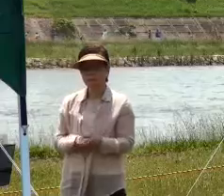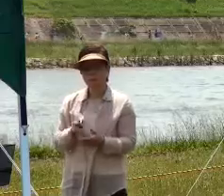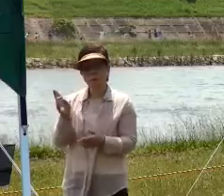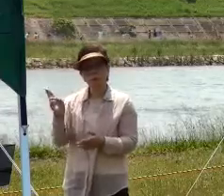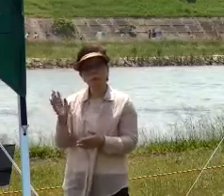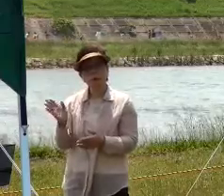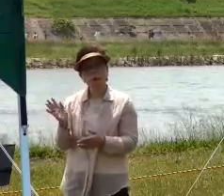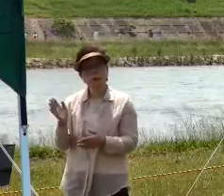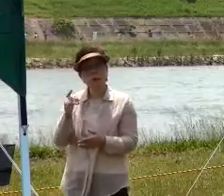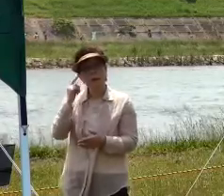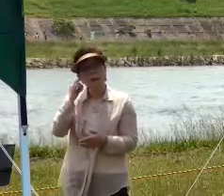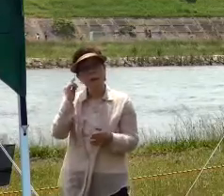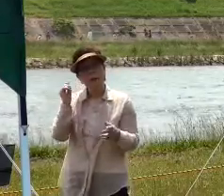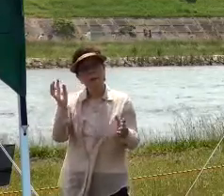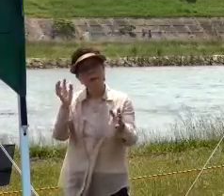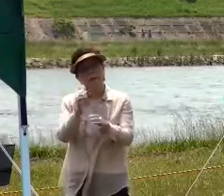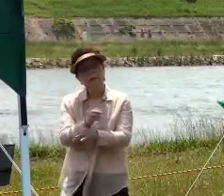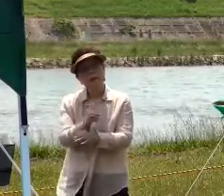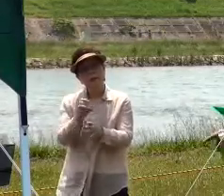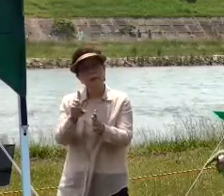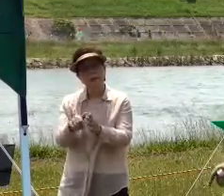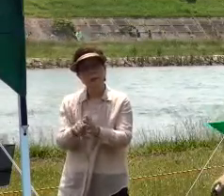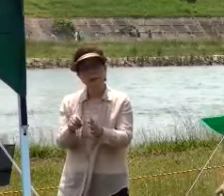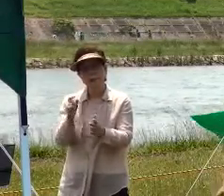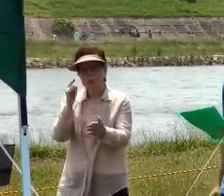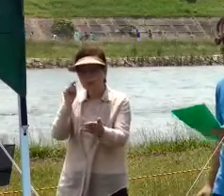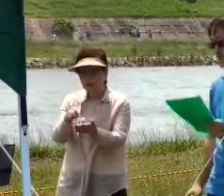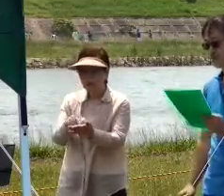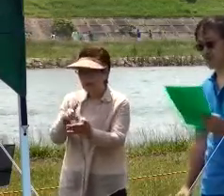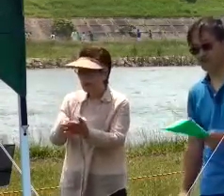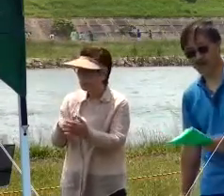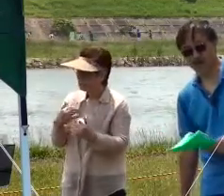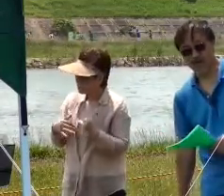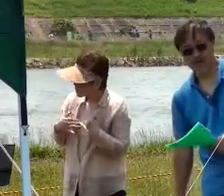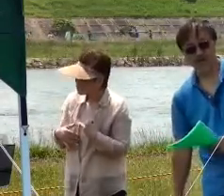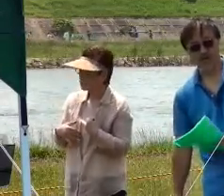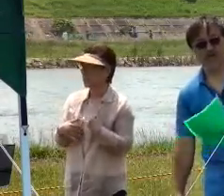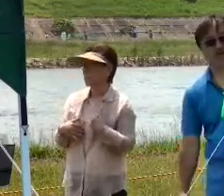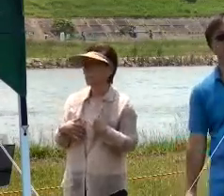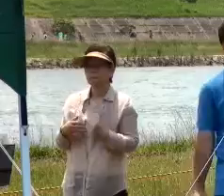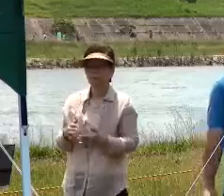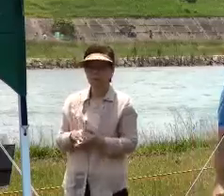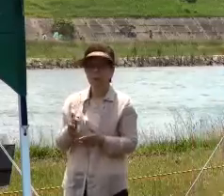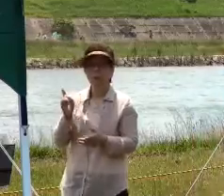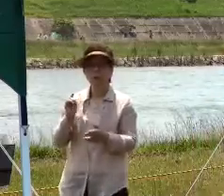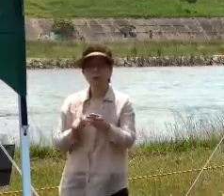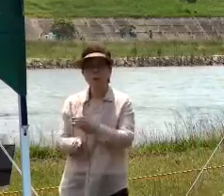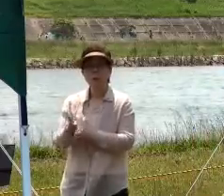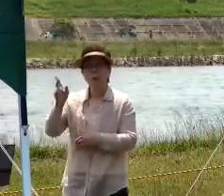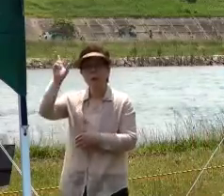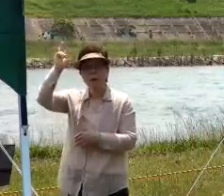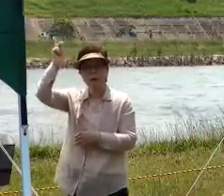それぐらい失ったものを見つけた時は嬉しいでしょう。で、これは神様